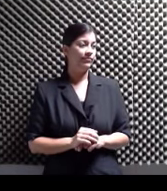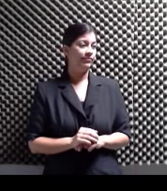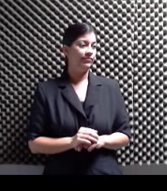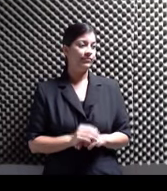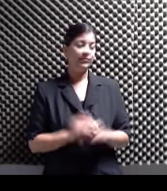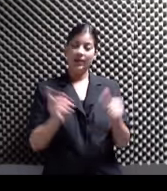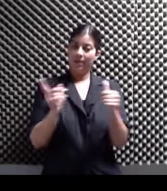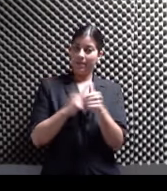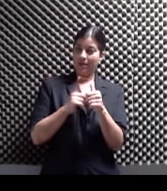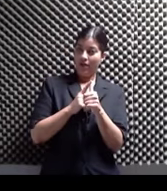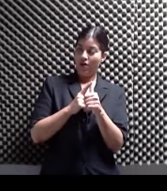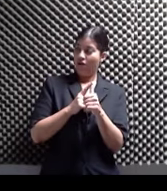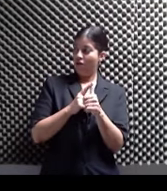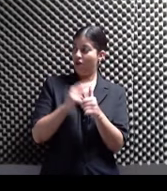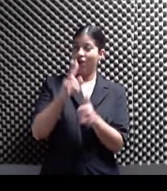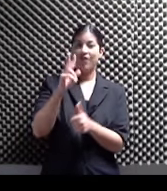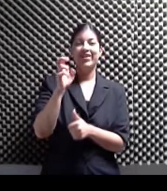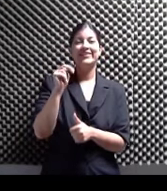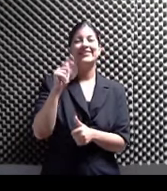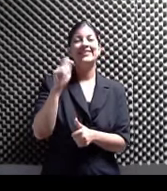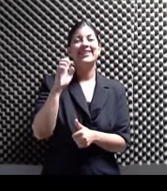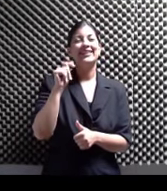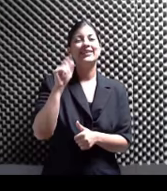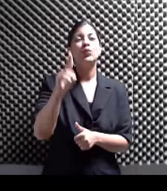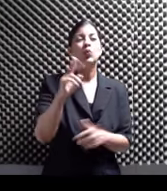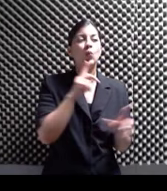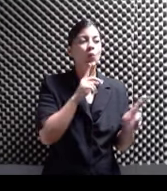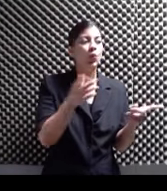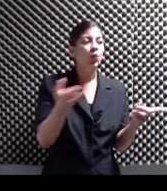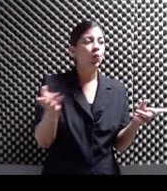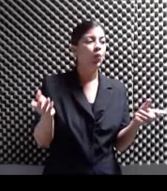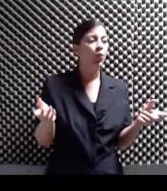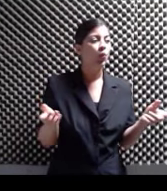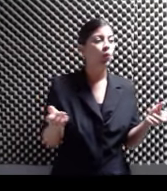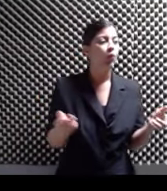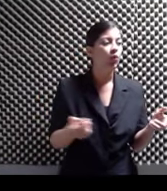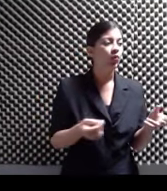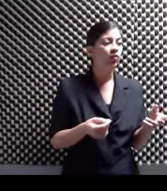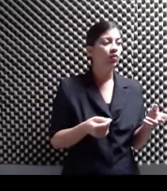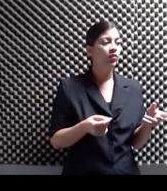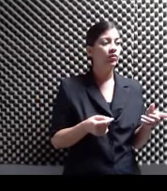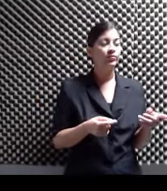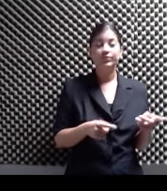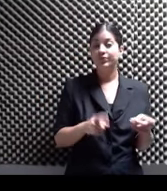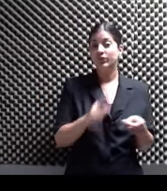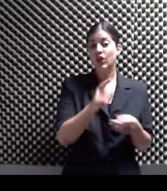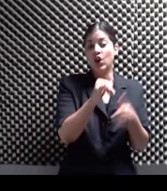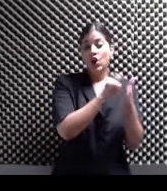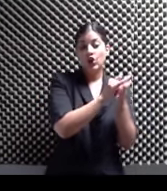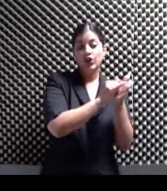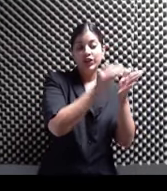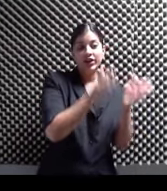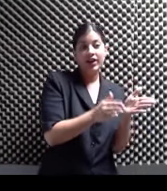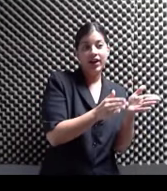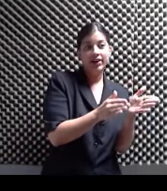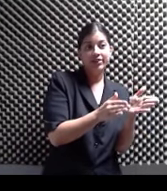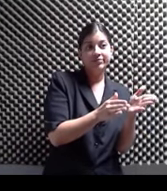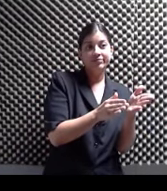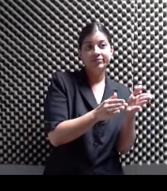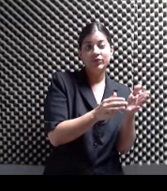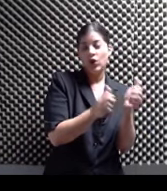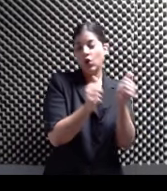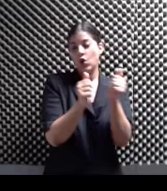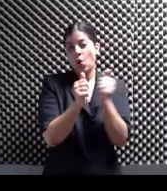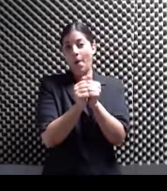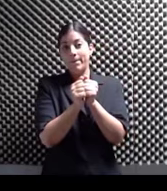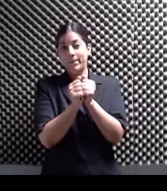por vente tú. Ok, pues está bien. ¿Qué tiene en común una New Yorker, un preso con su psiquiatra,